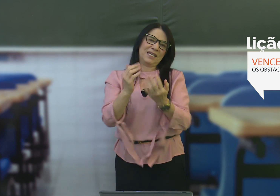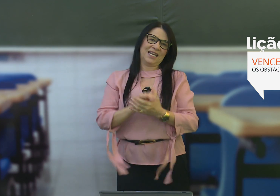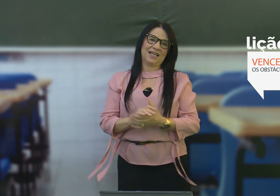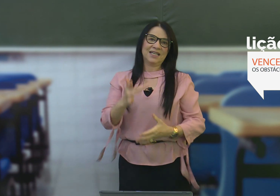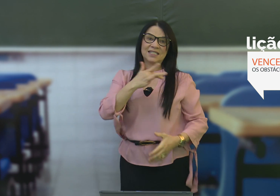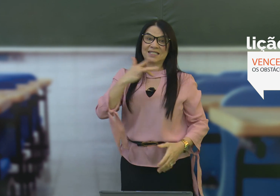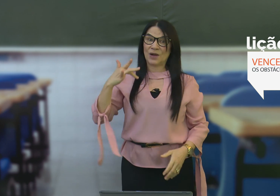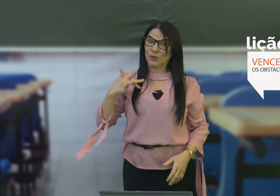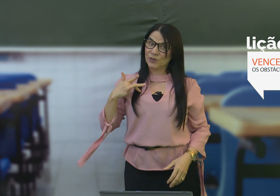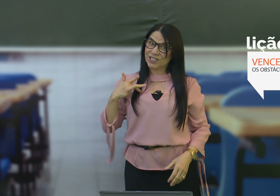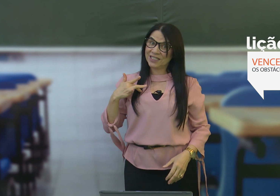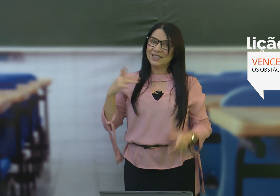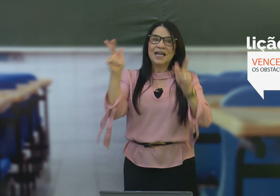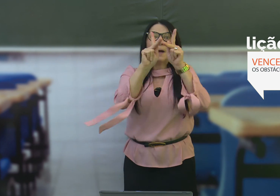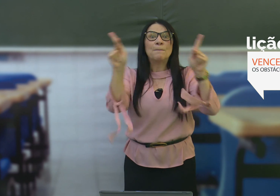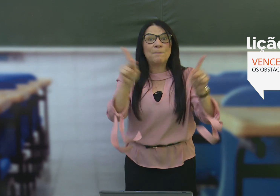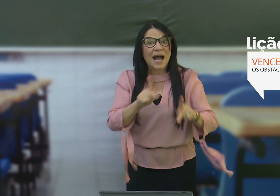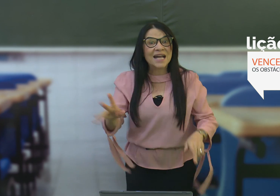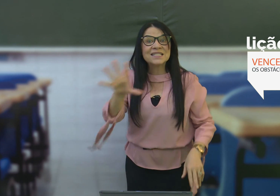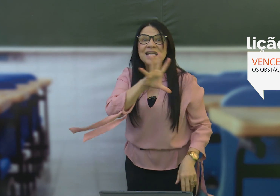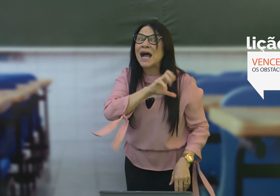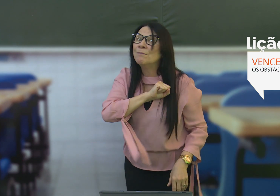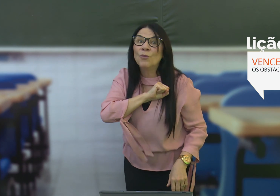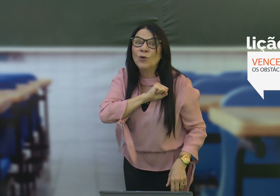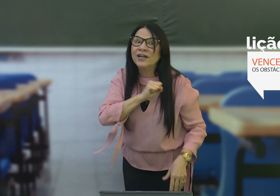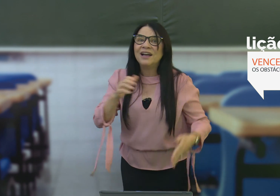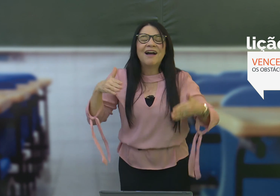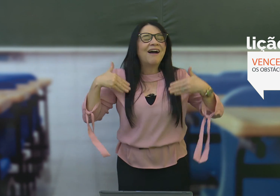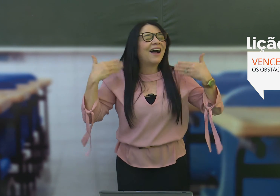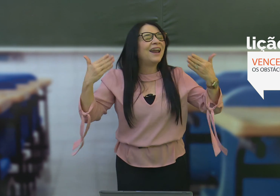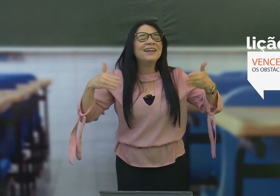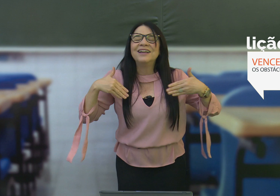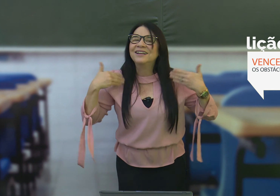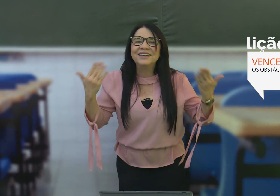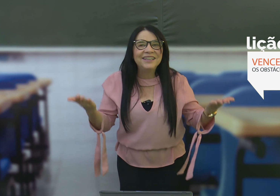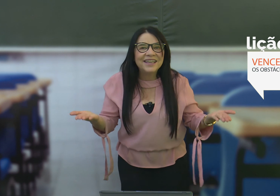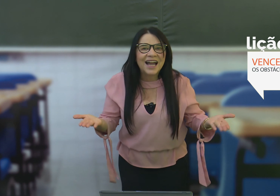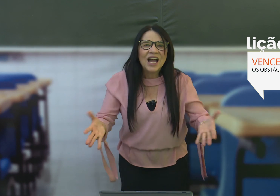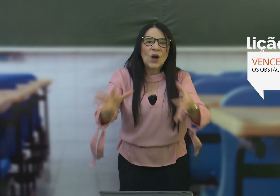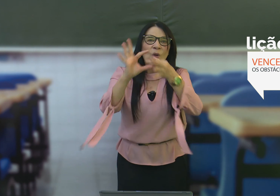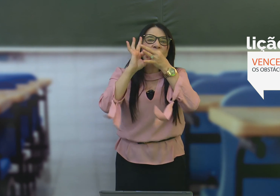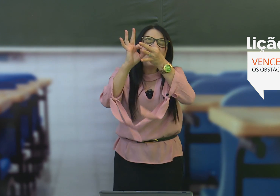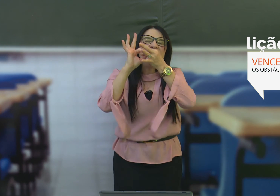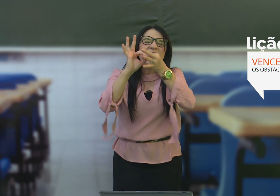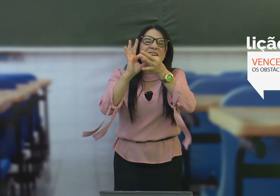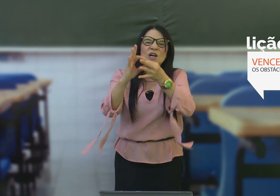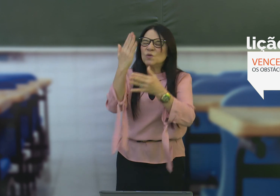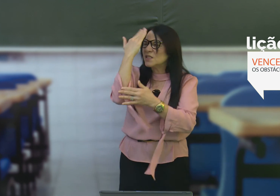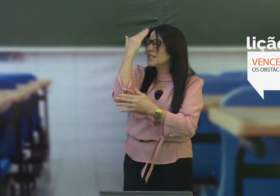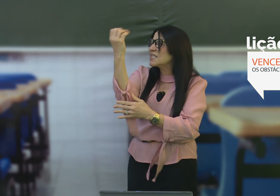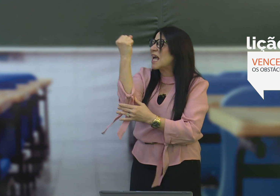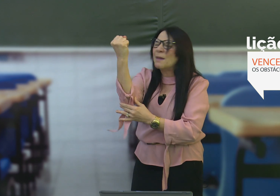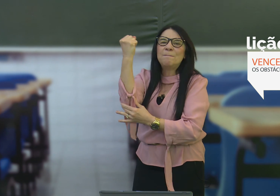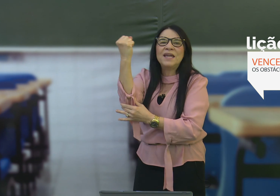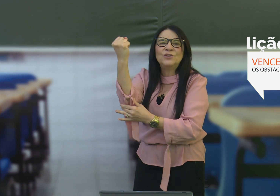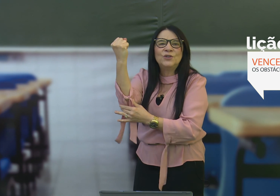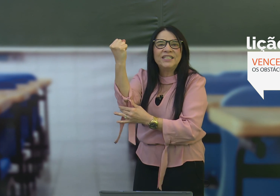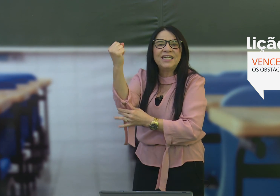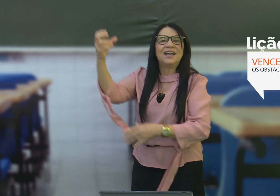família saúde, paz, amor, alegria, união, sabedoria